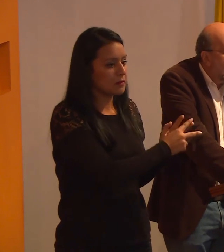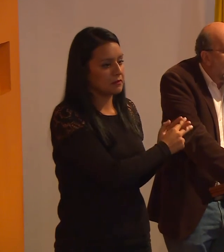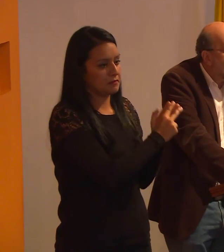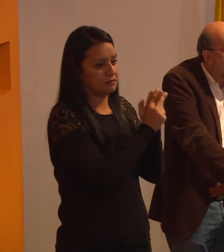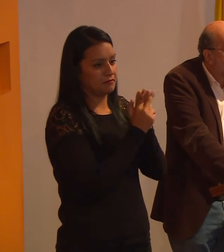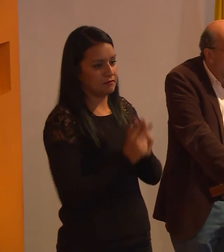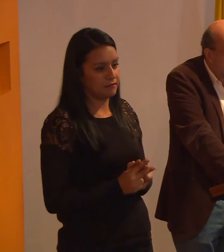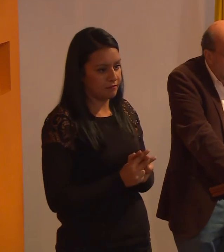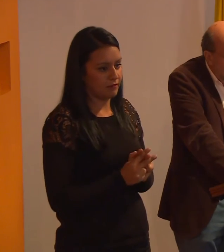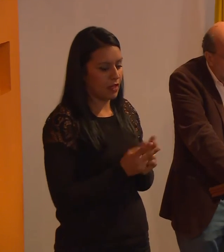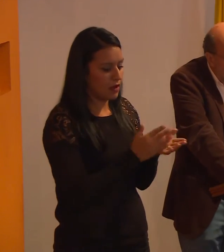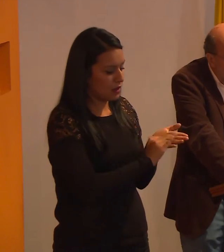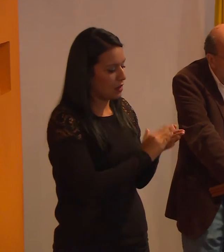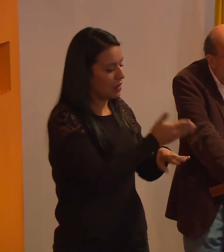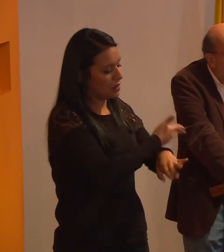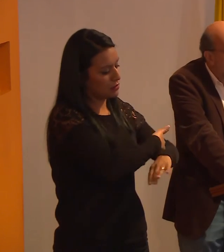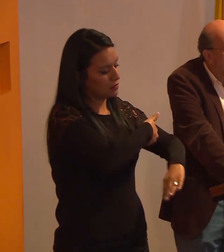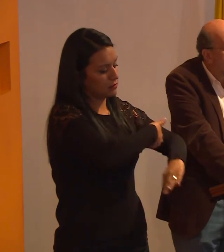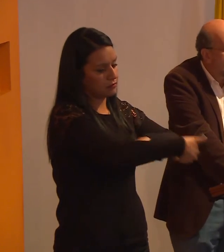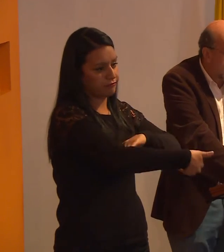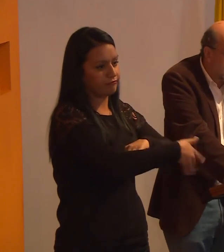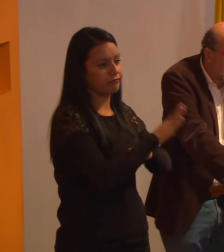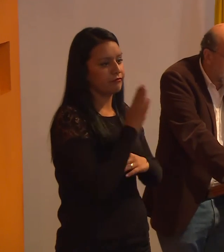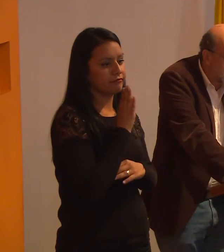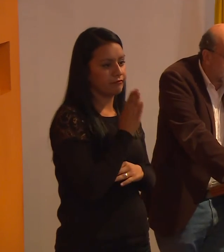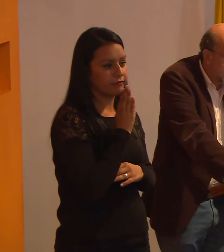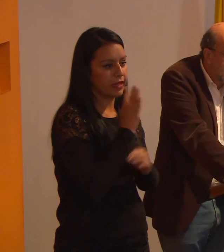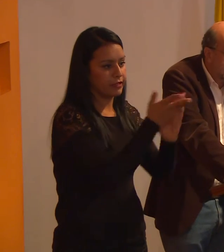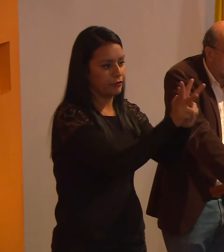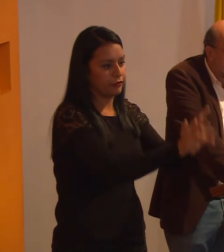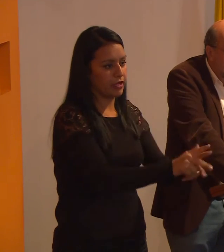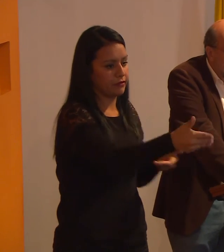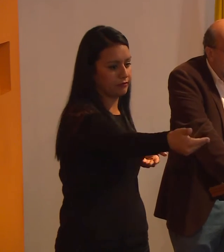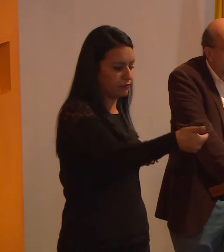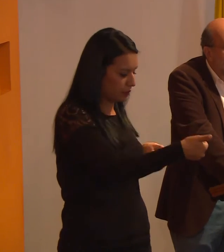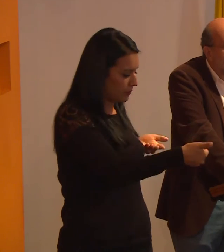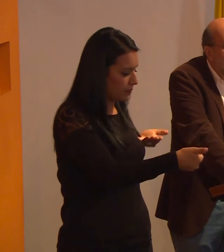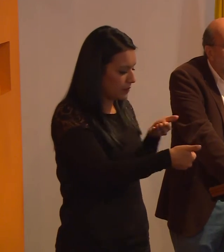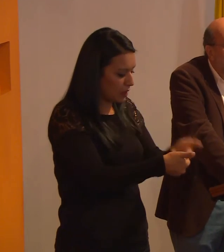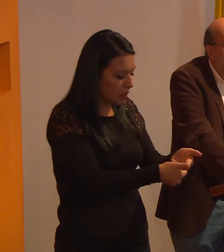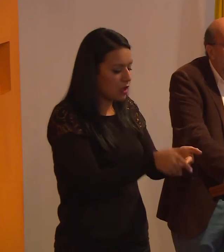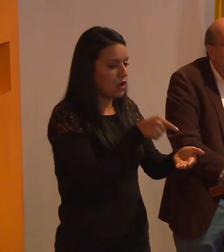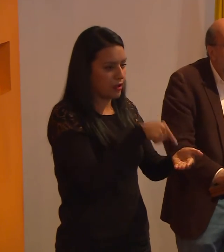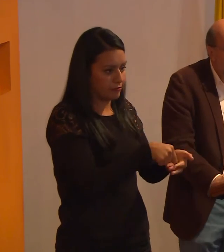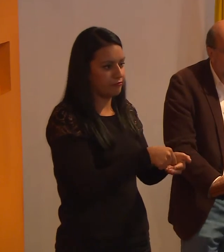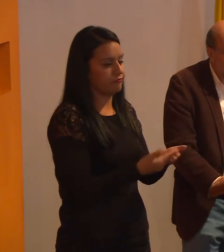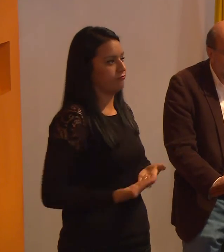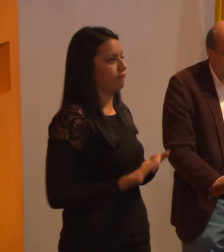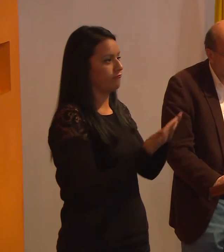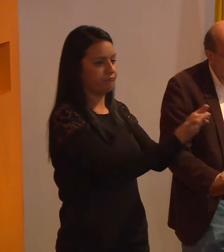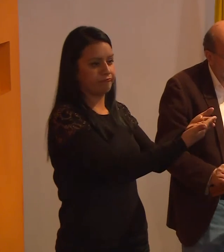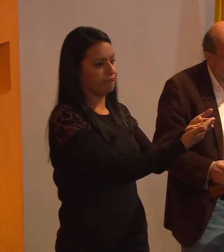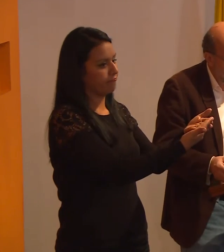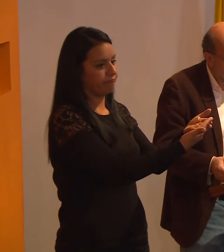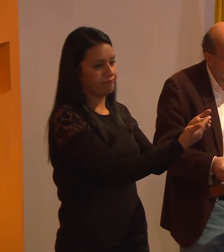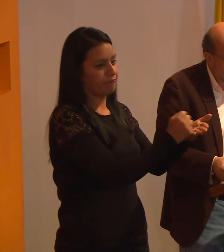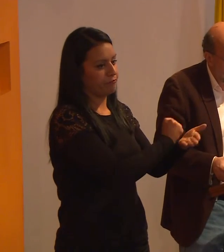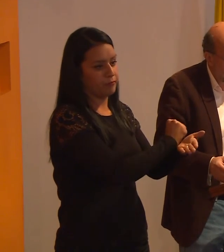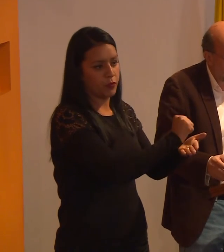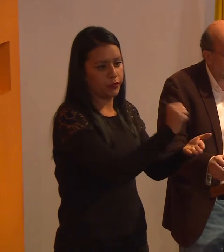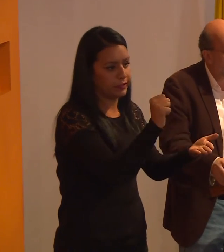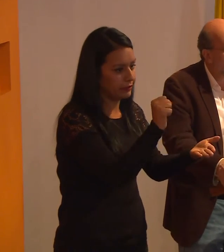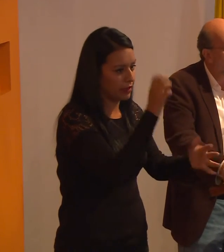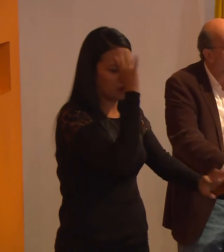prestado a la solicitud esgrimida por nuestros estudiantes y sobre la cual no fue posible